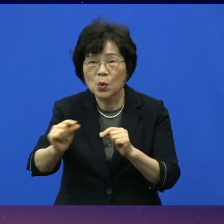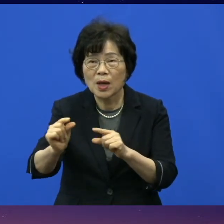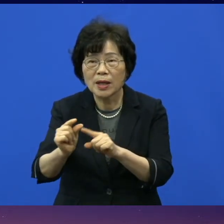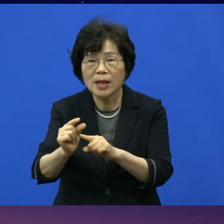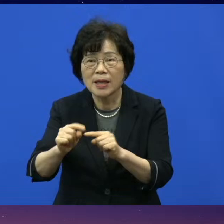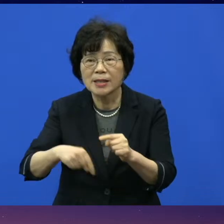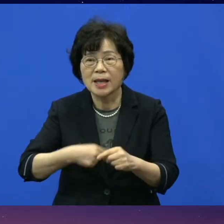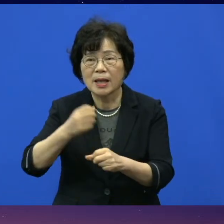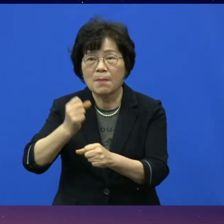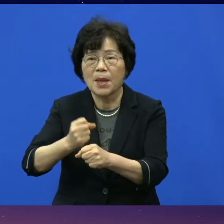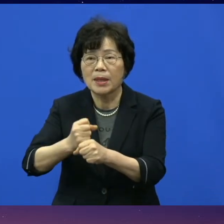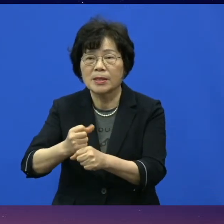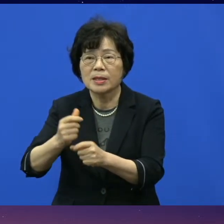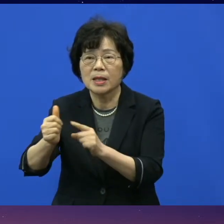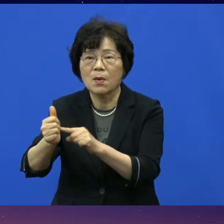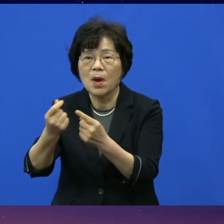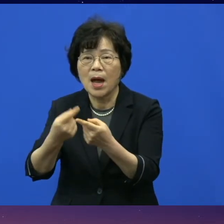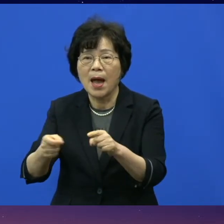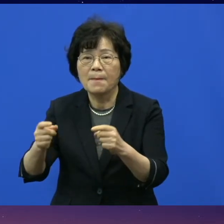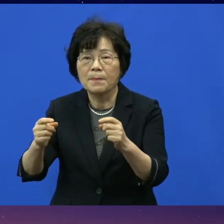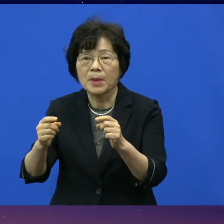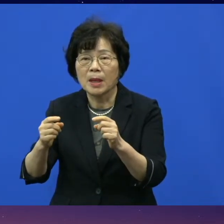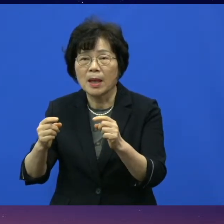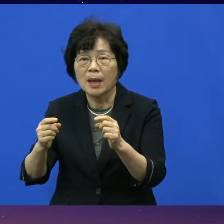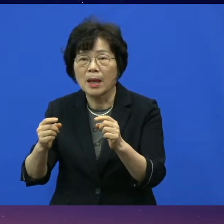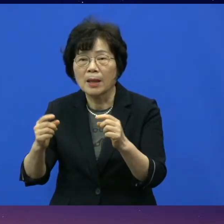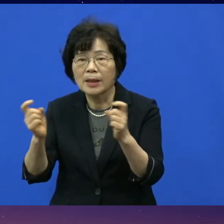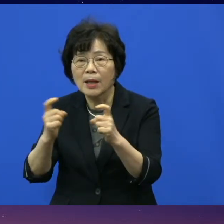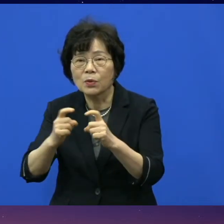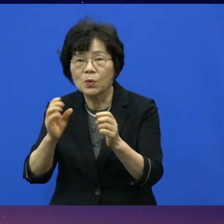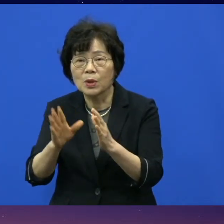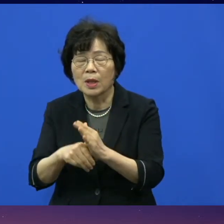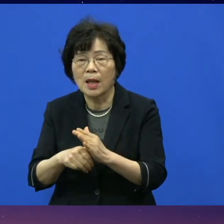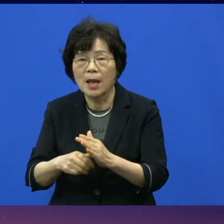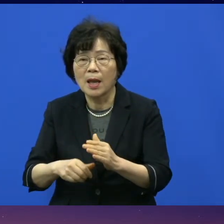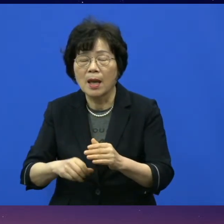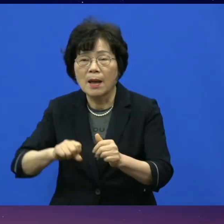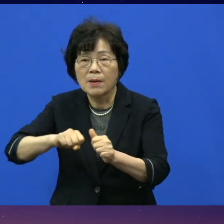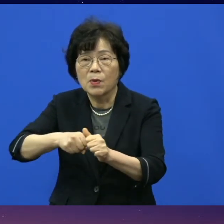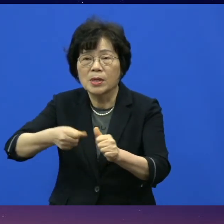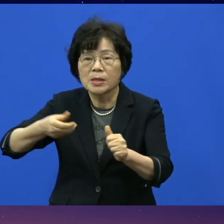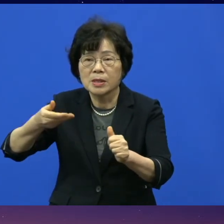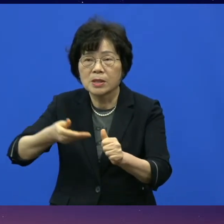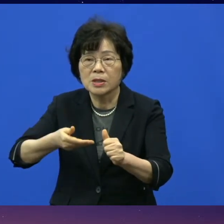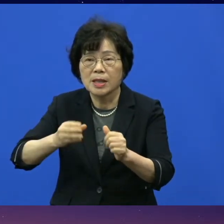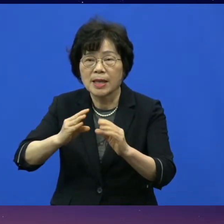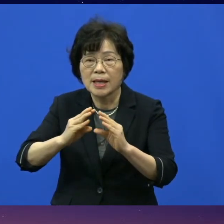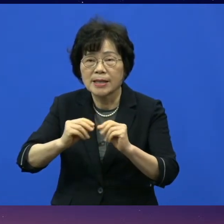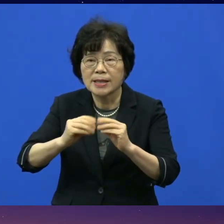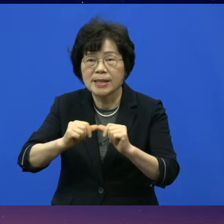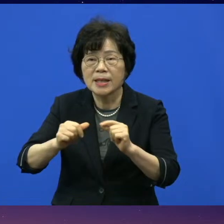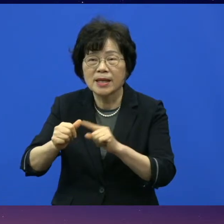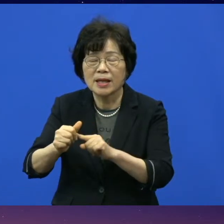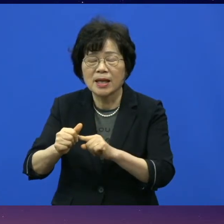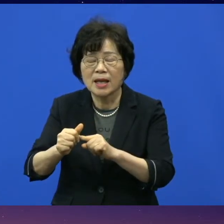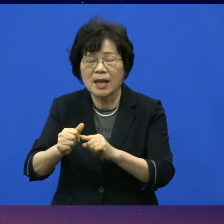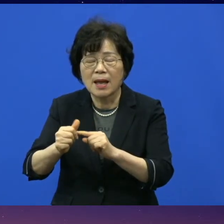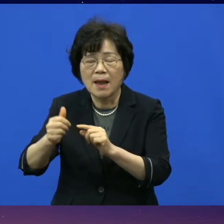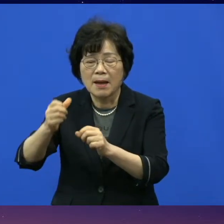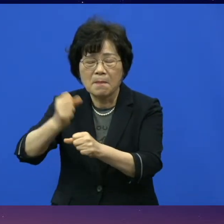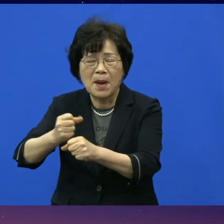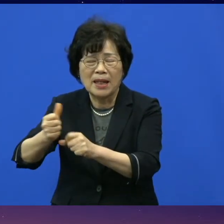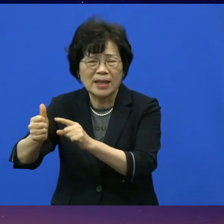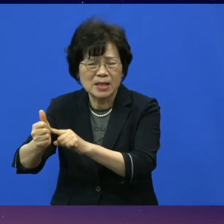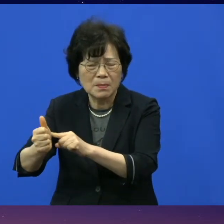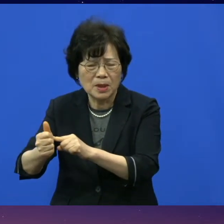자기를 지으신 이와 더불어 다툴진대 화있을진저 진흙이 토기장에게 너는 무엇을 만드느냐